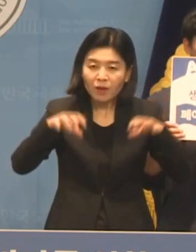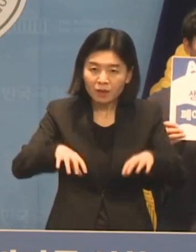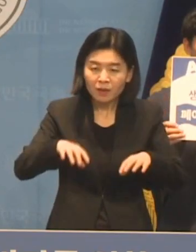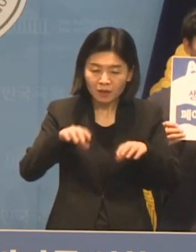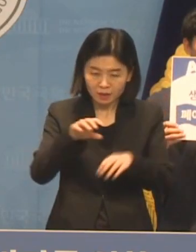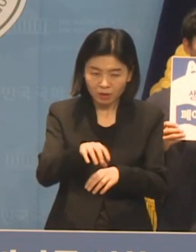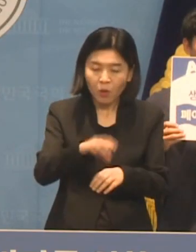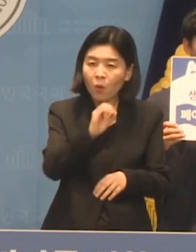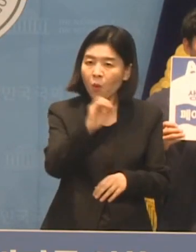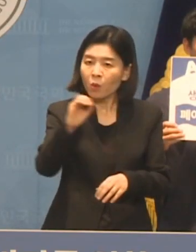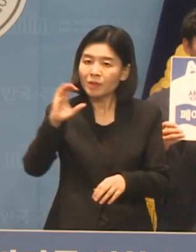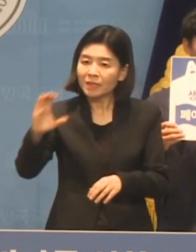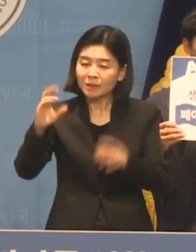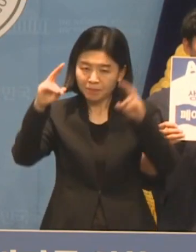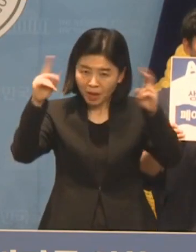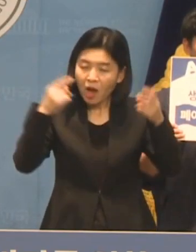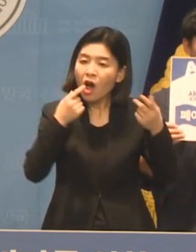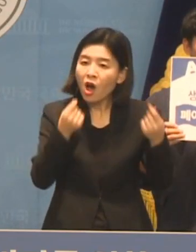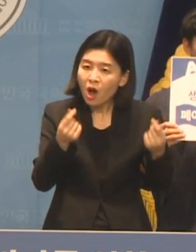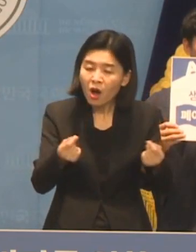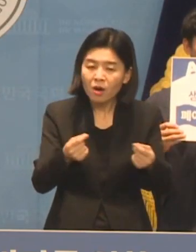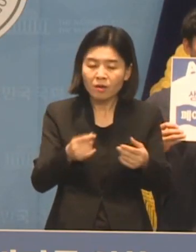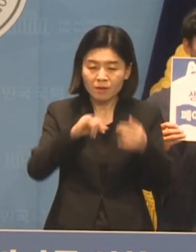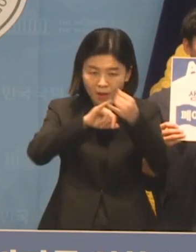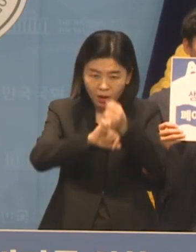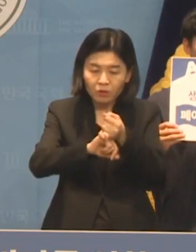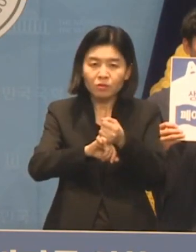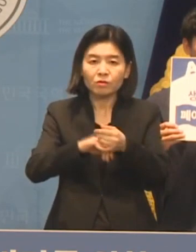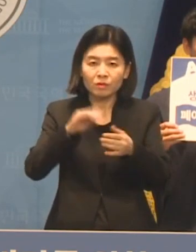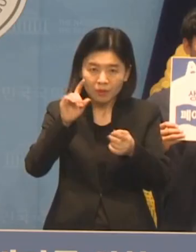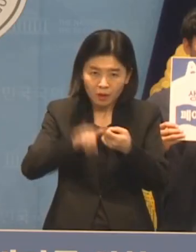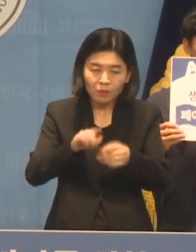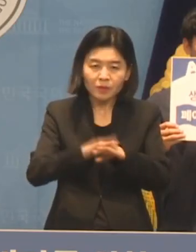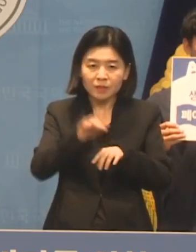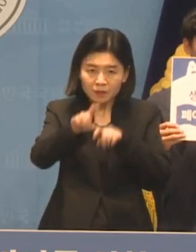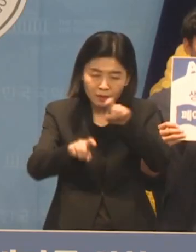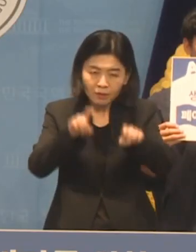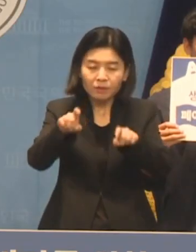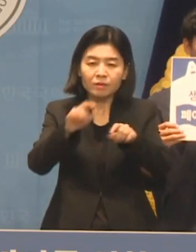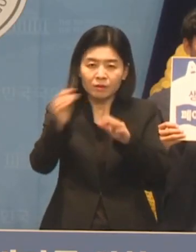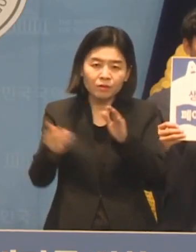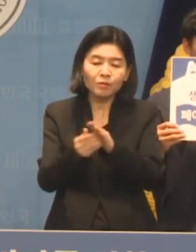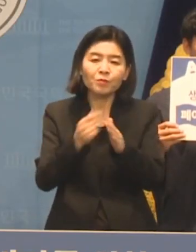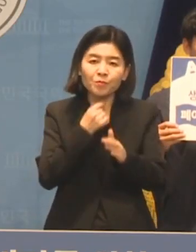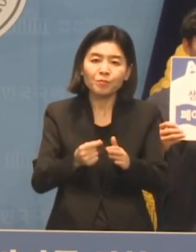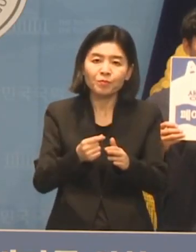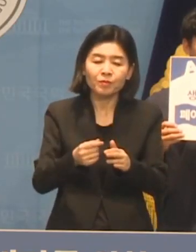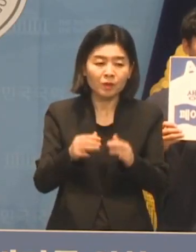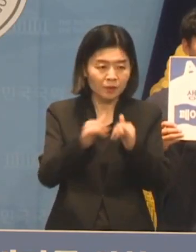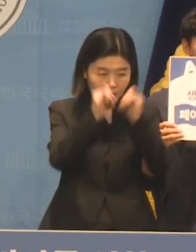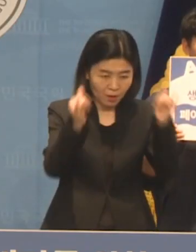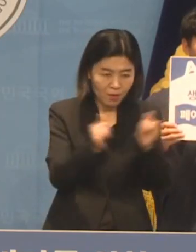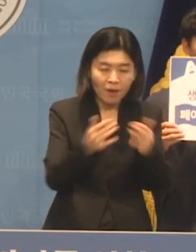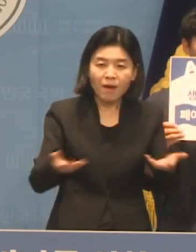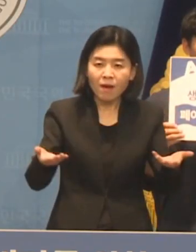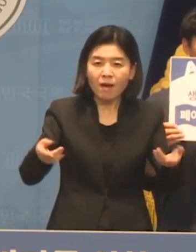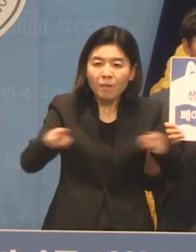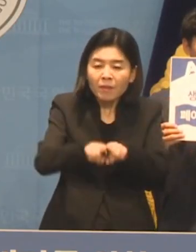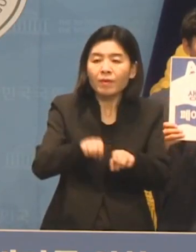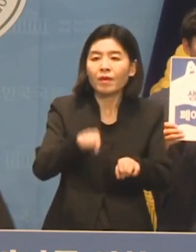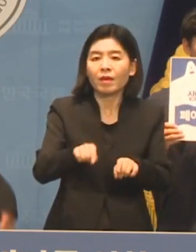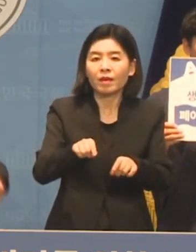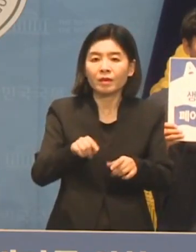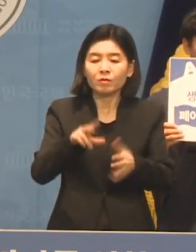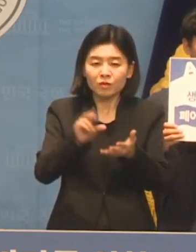OOC의 슬로건처럼 담대한 약속과 실행이 이행되기를 바랍니다. 그리고 시민사회와 함께 이 복잡하고 어려운